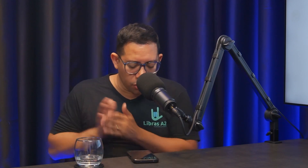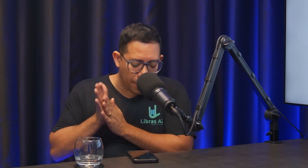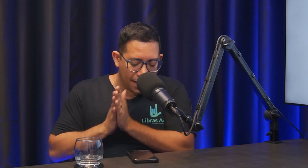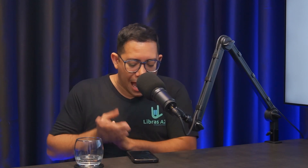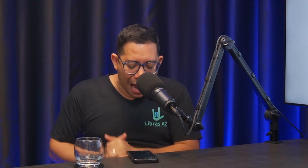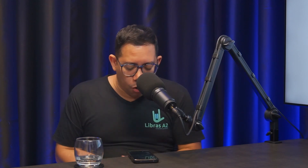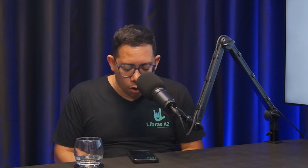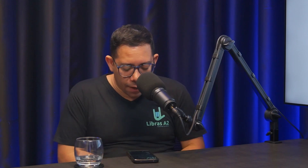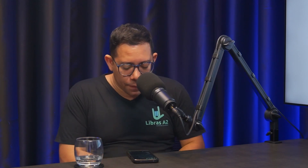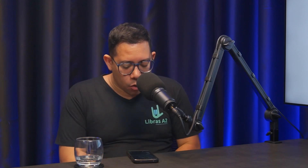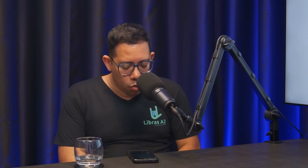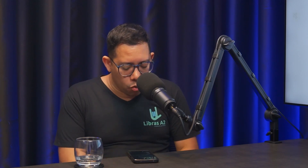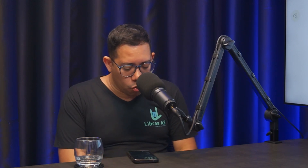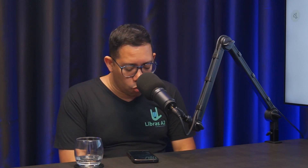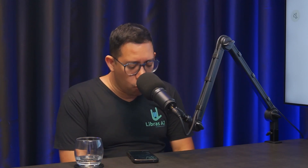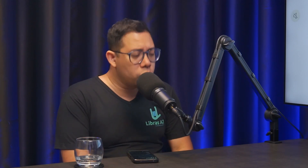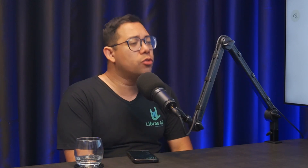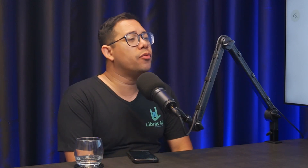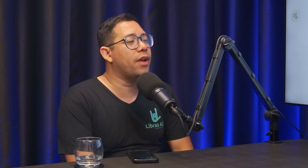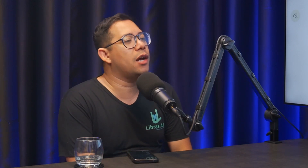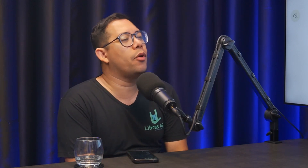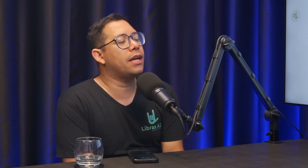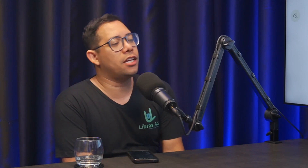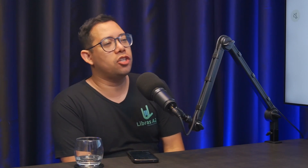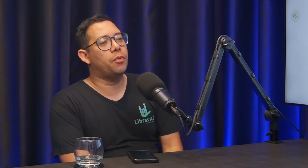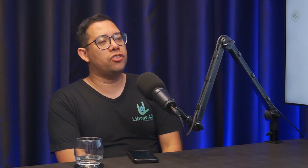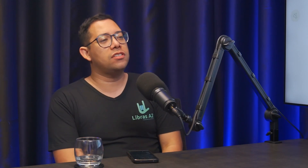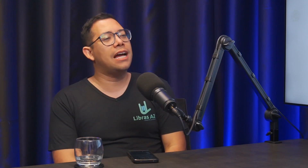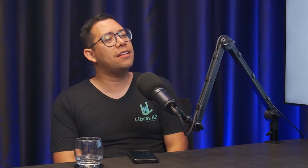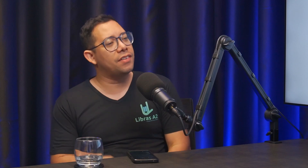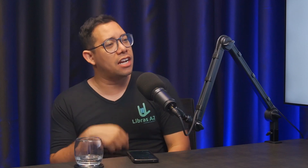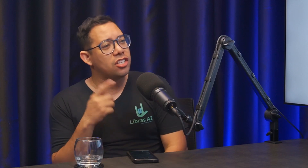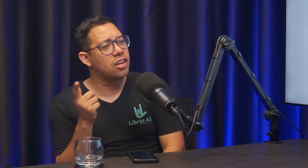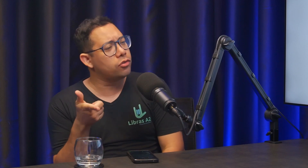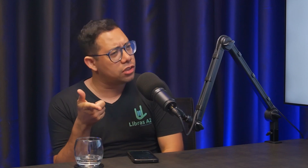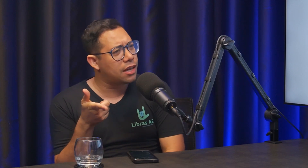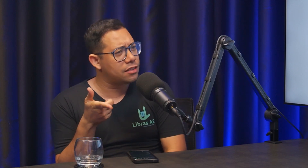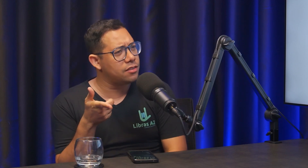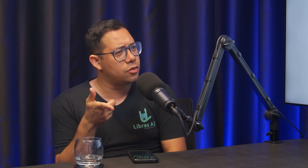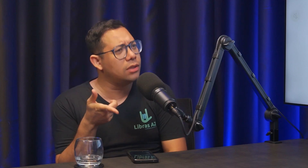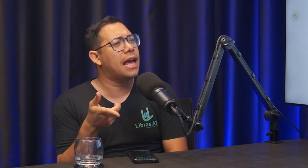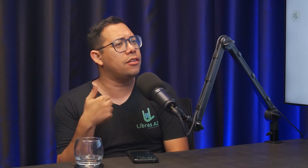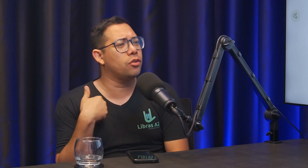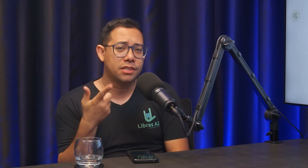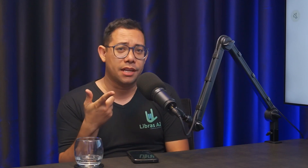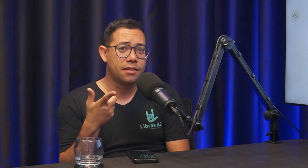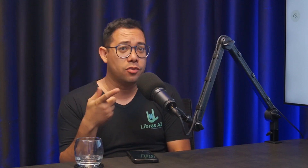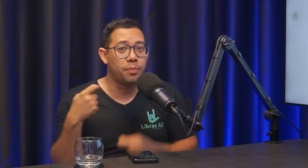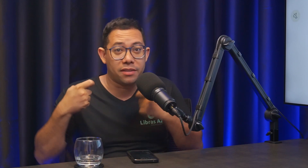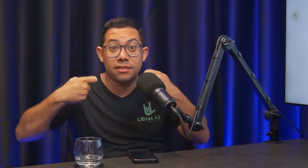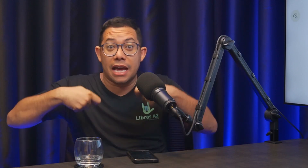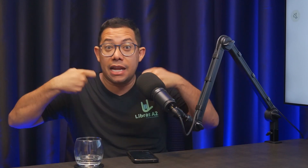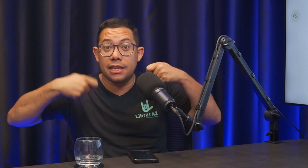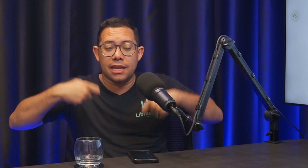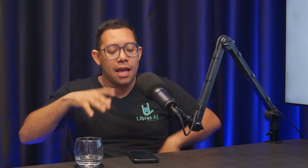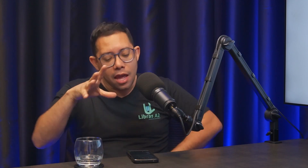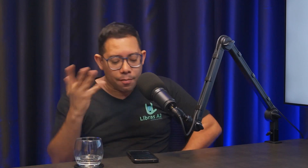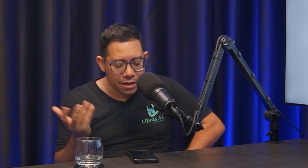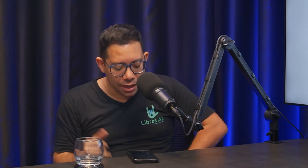bem. Agora, um último verbo aí que a gente pode utilizar. Na verdade, a gente já ensinou 10, eu ensinando esse do precisar aqui, né? Mas tem